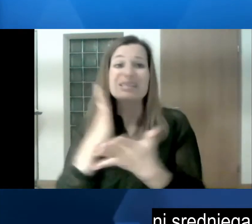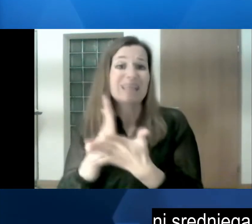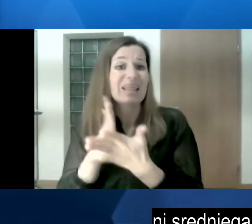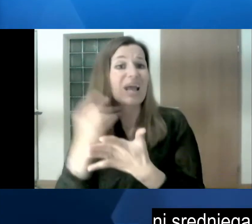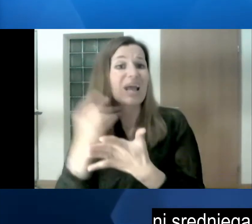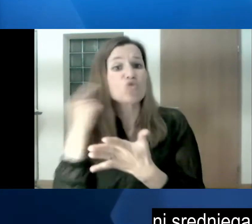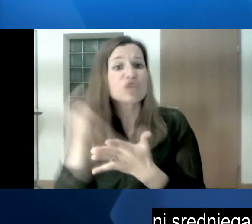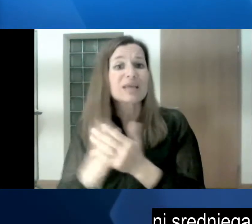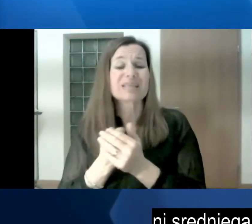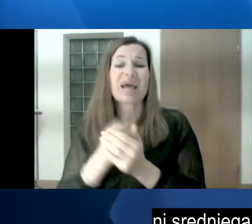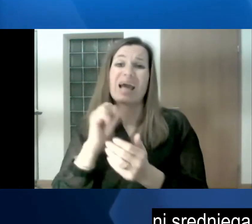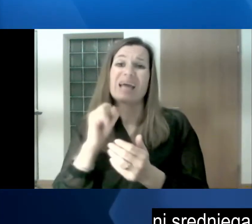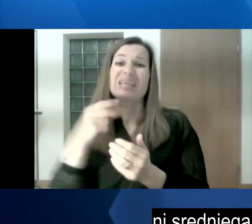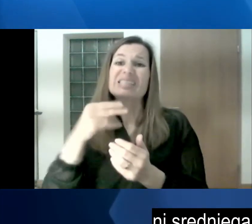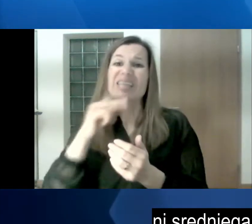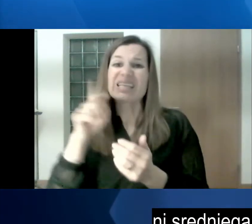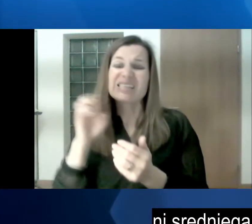shize, se pravi razcepi neba,